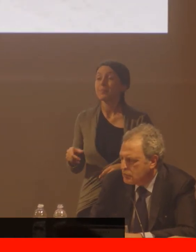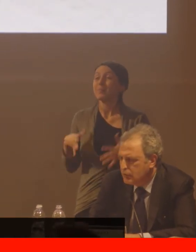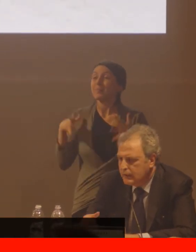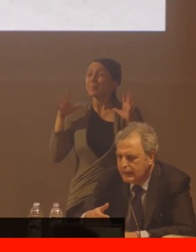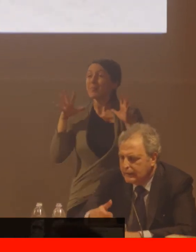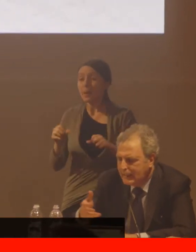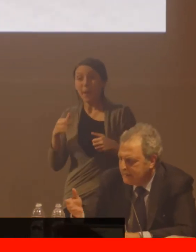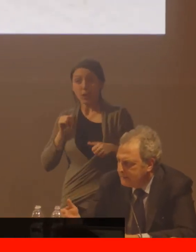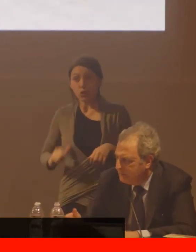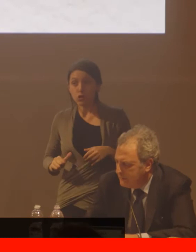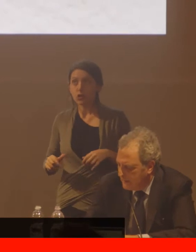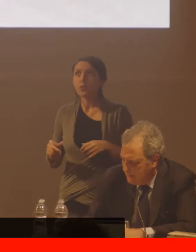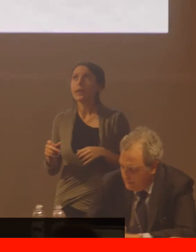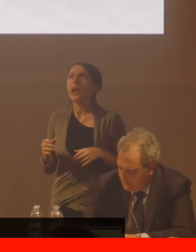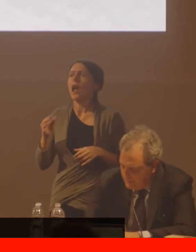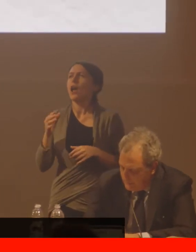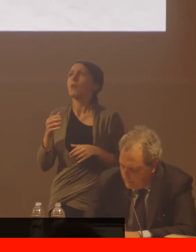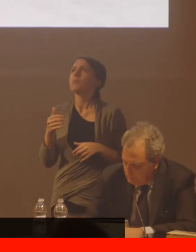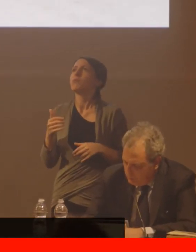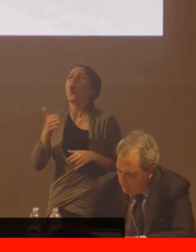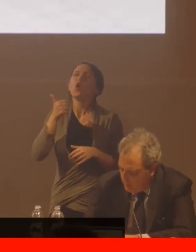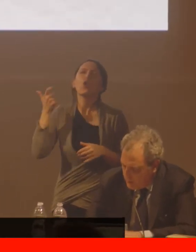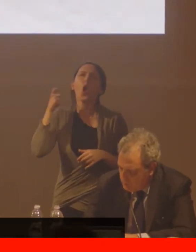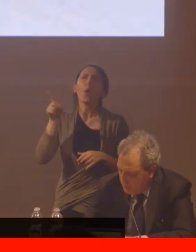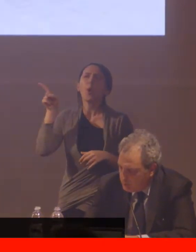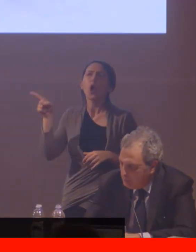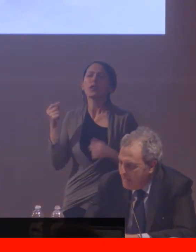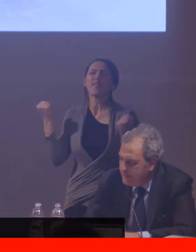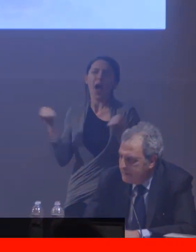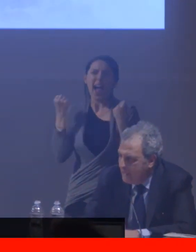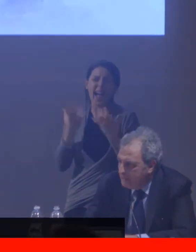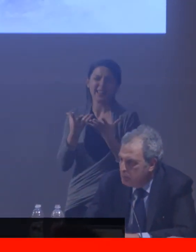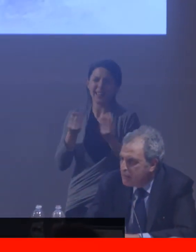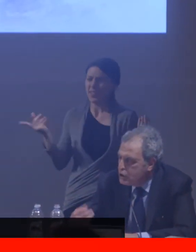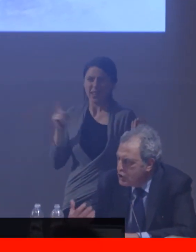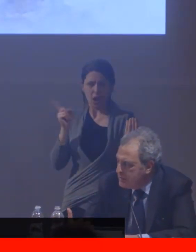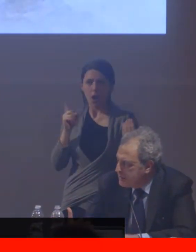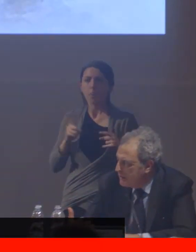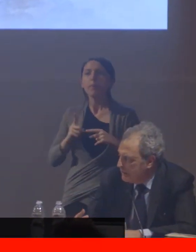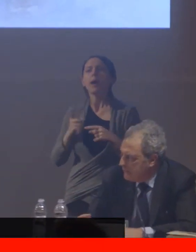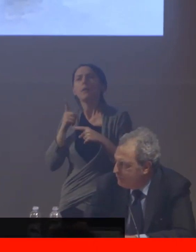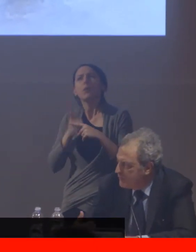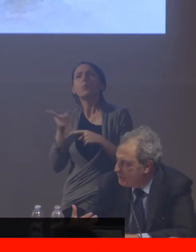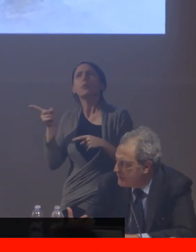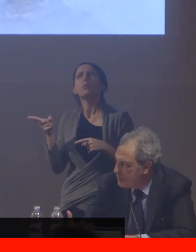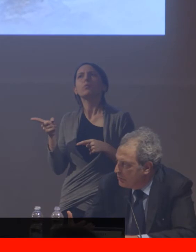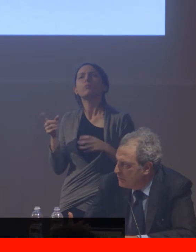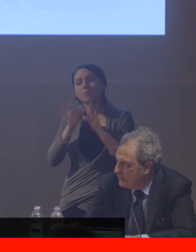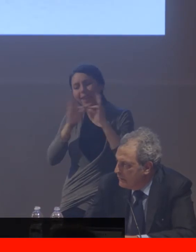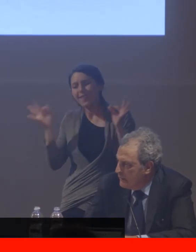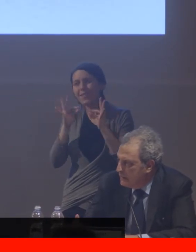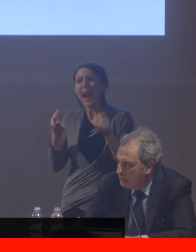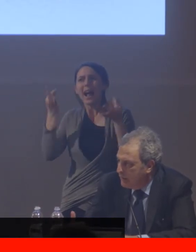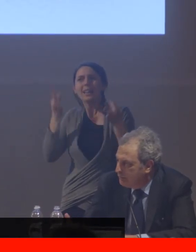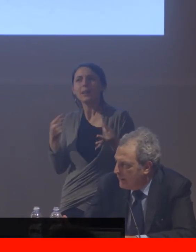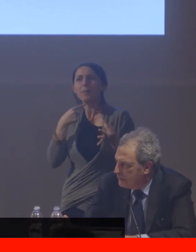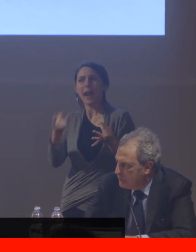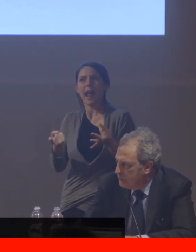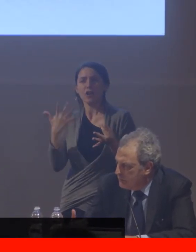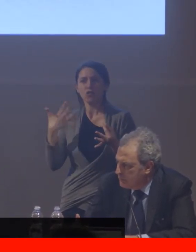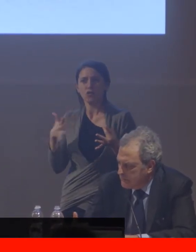documentata solo dalle tante attività che Tullio De Mauro ha svolto, ma da precise affermazioni che lui